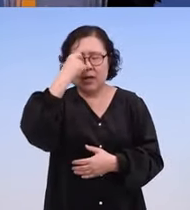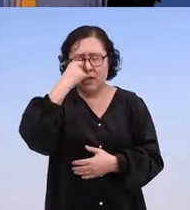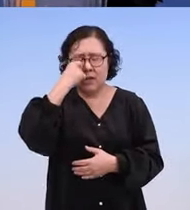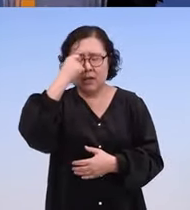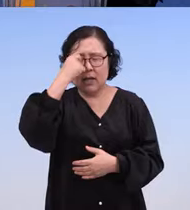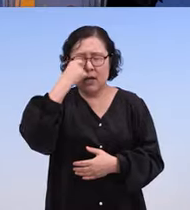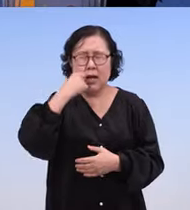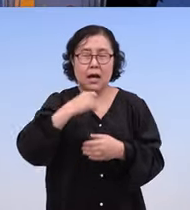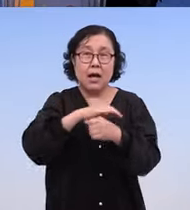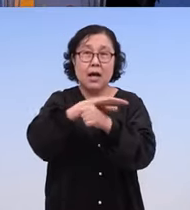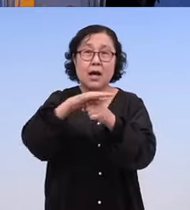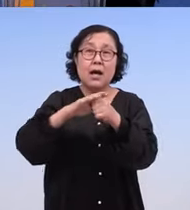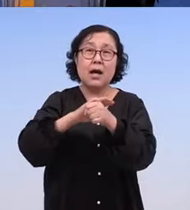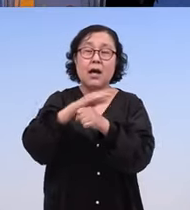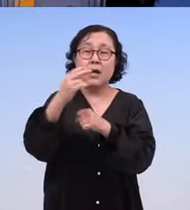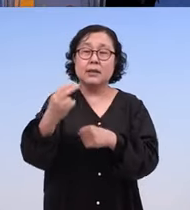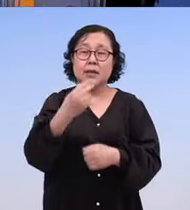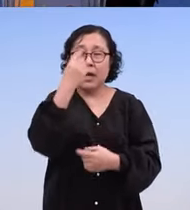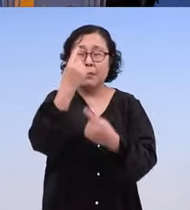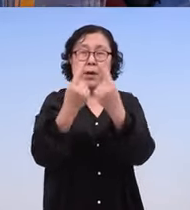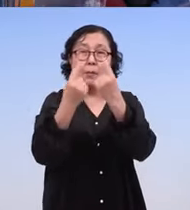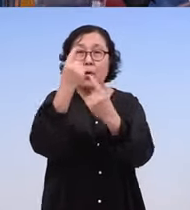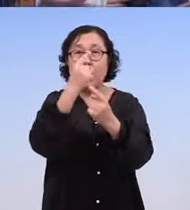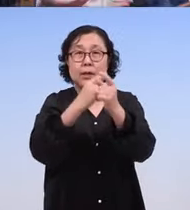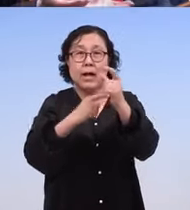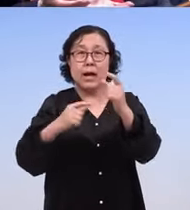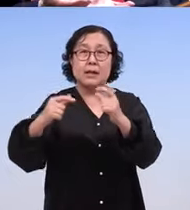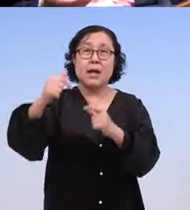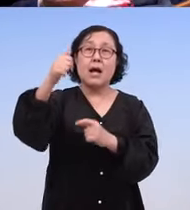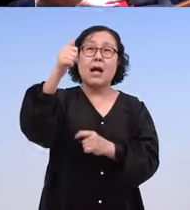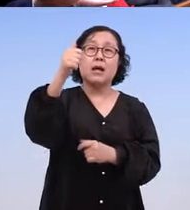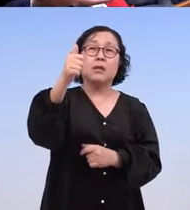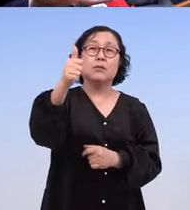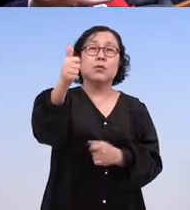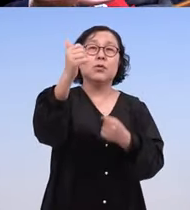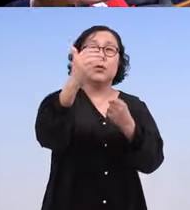주의 인자가 생명보다 나음으로